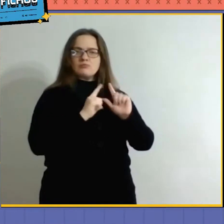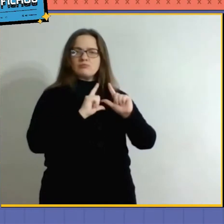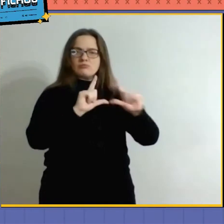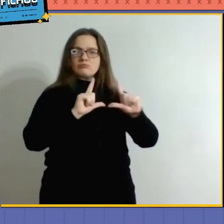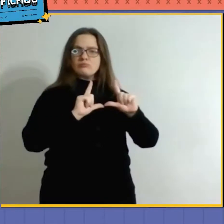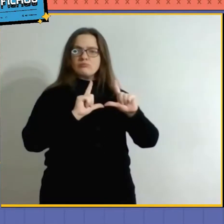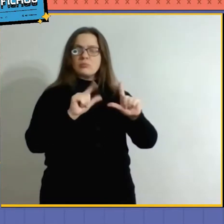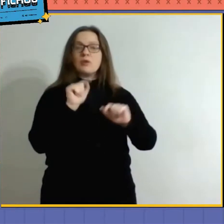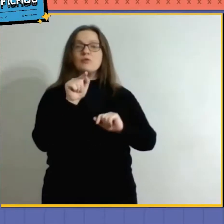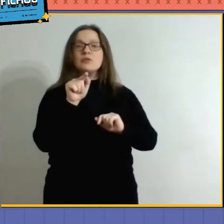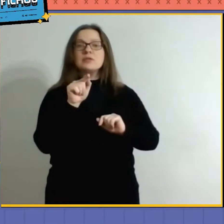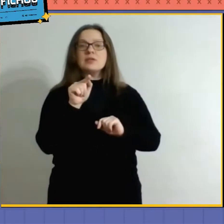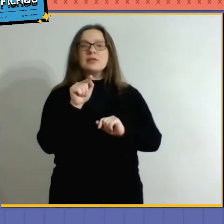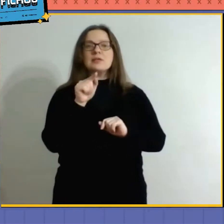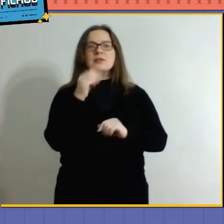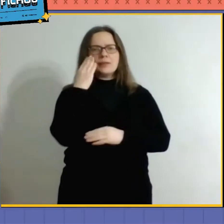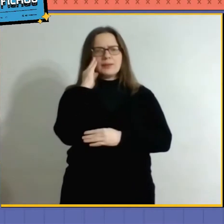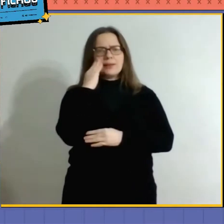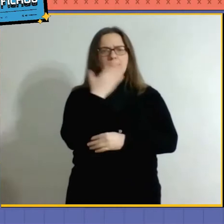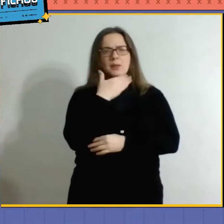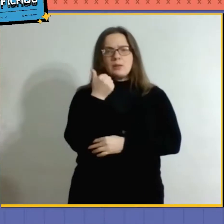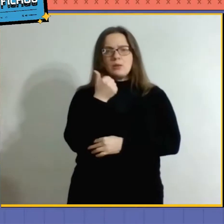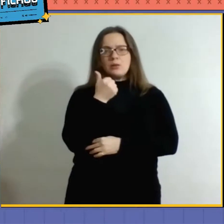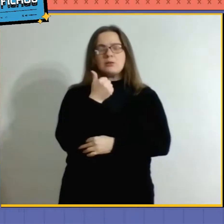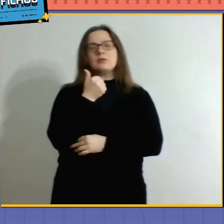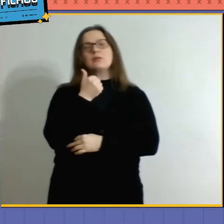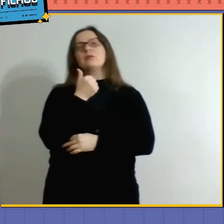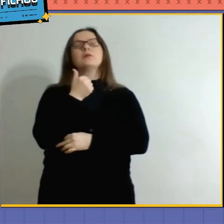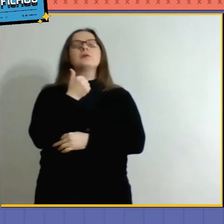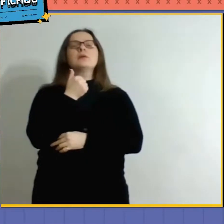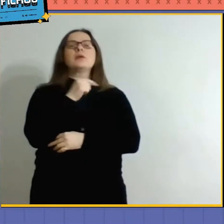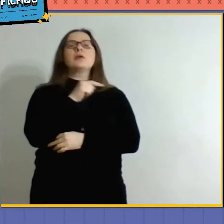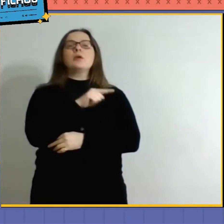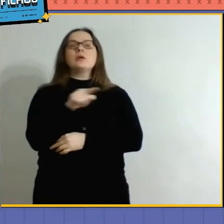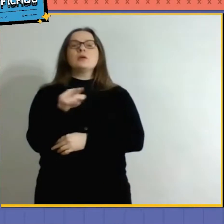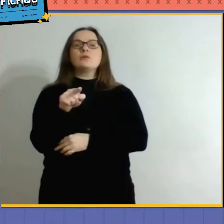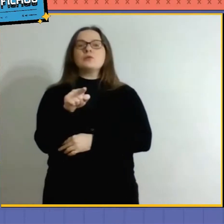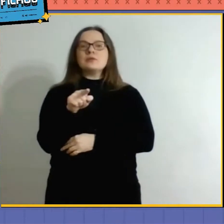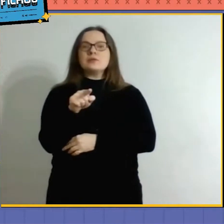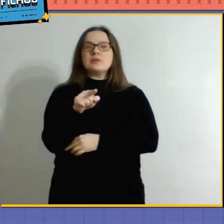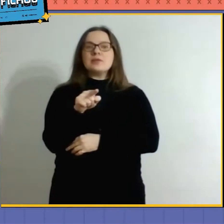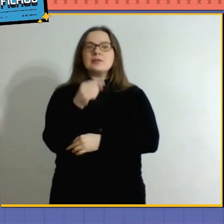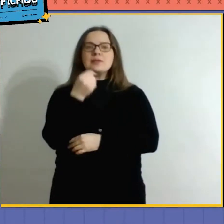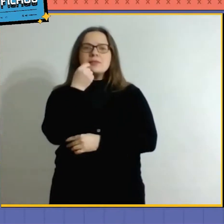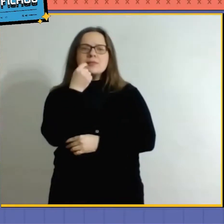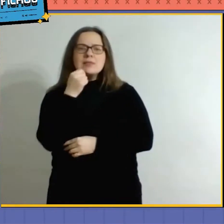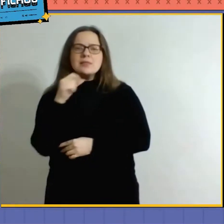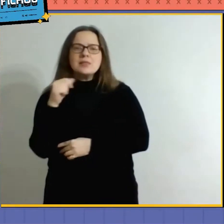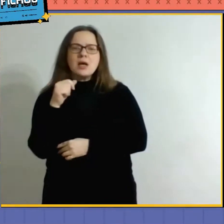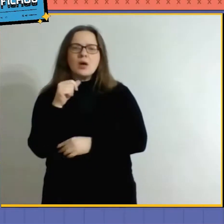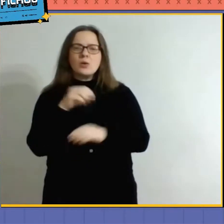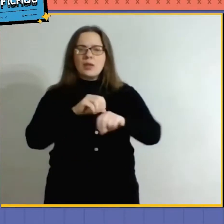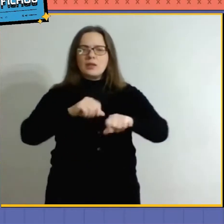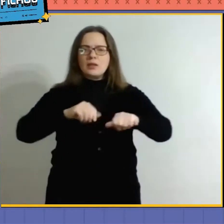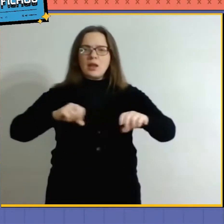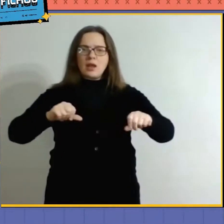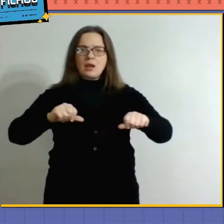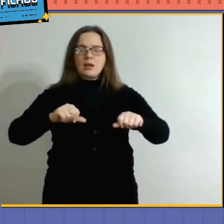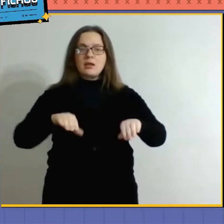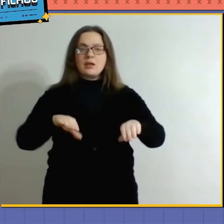garantir para vocês que vocês são o sal da terra o e são a luz do mundo